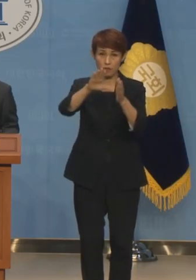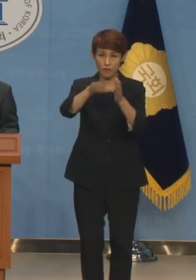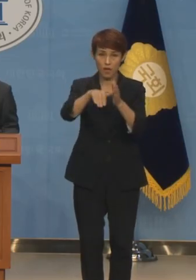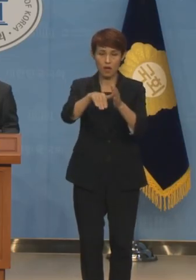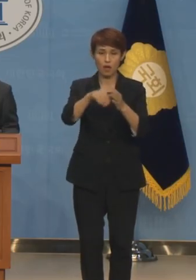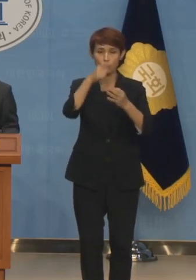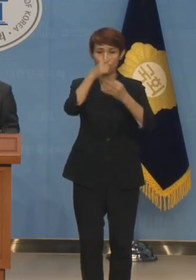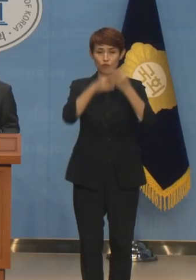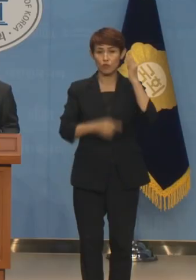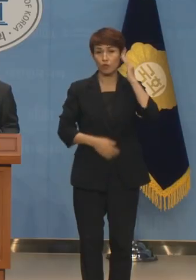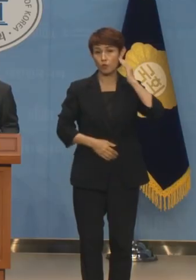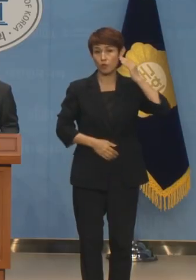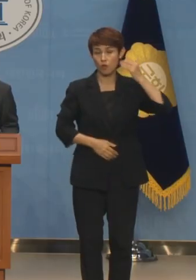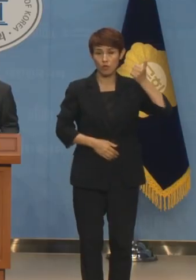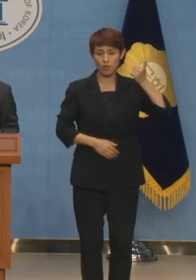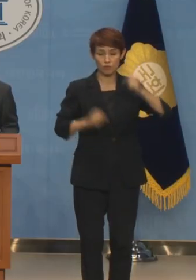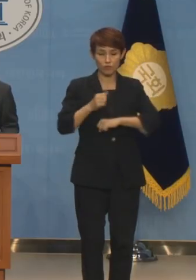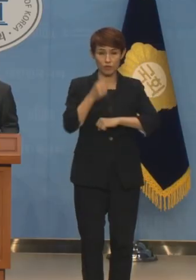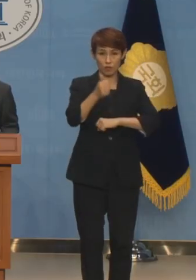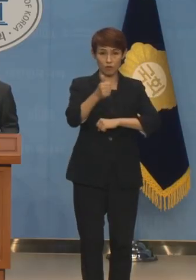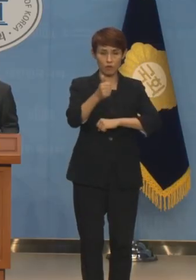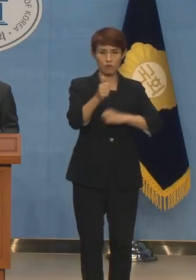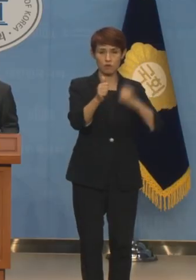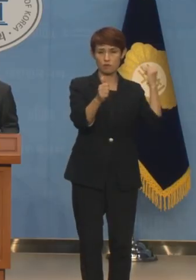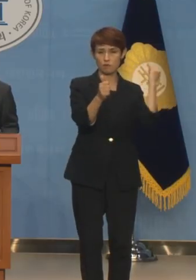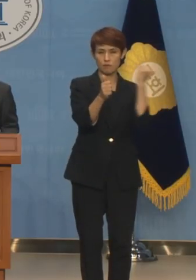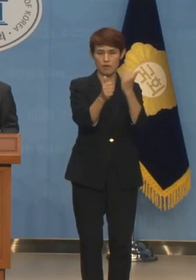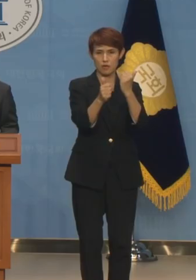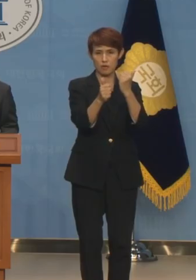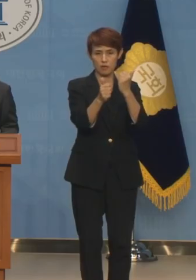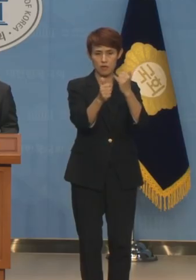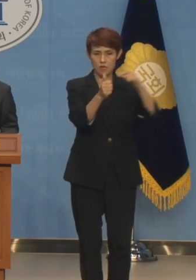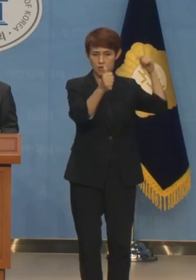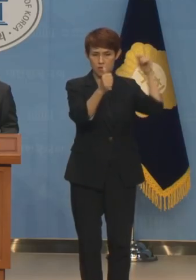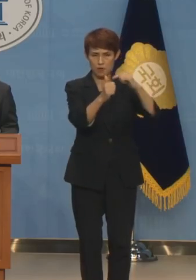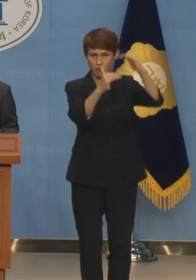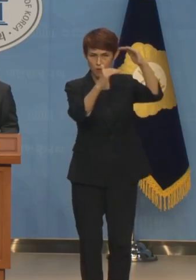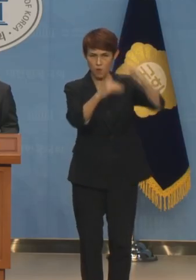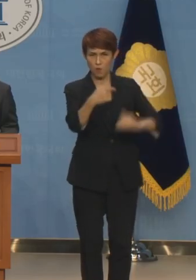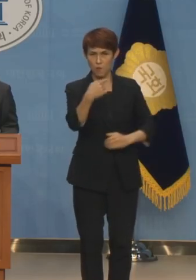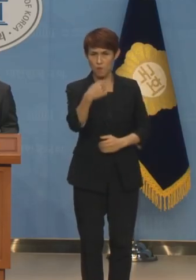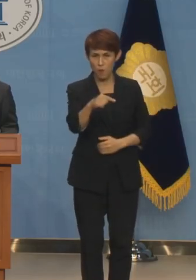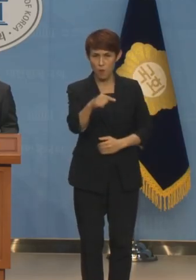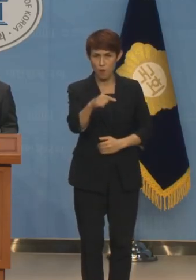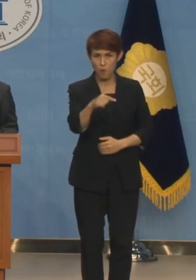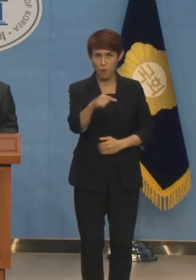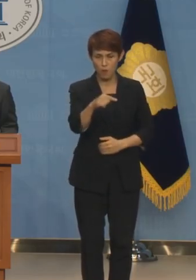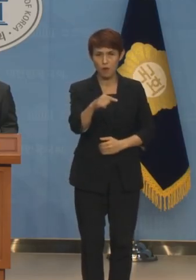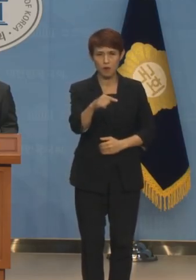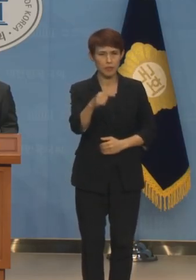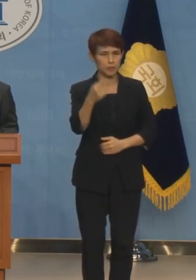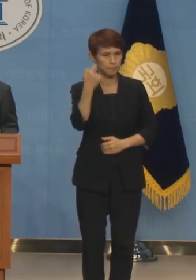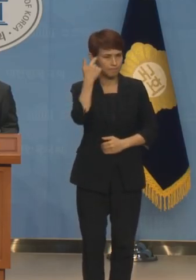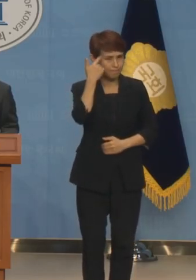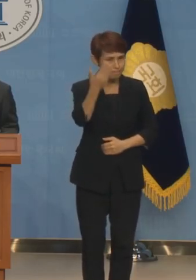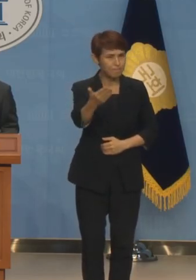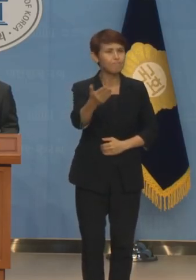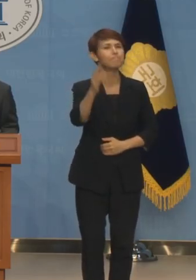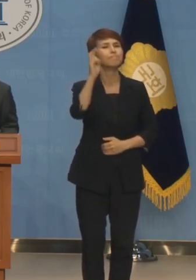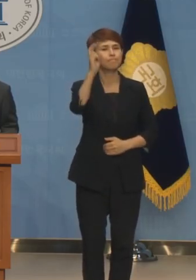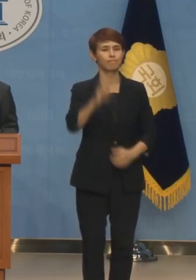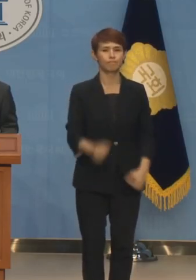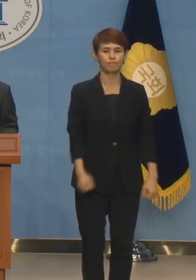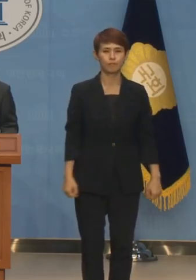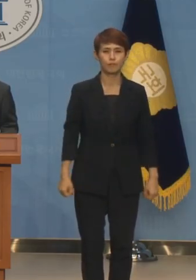윤석열 대통령으로부터 전화를 통해 어떤 지시를 받았는지가 핵심 쟁점이 될 것으로